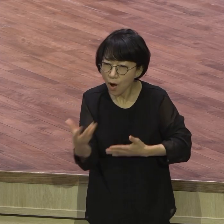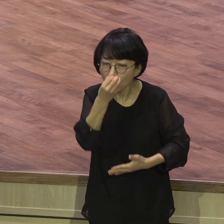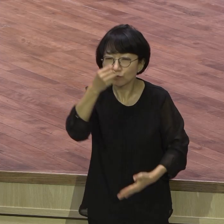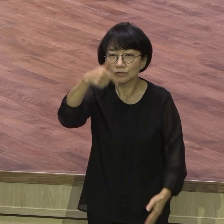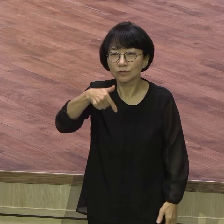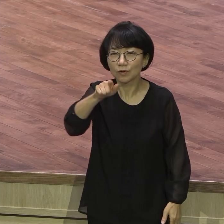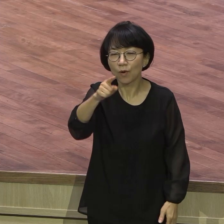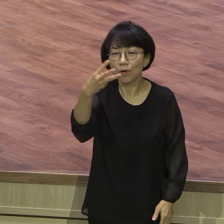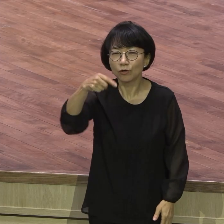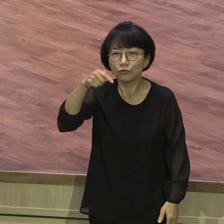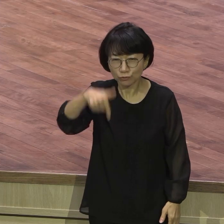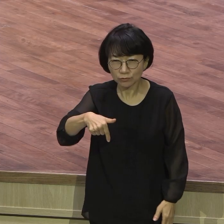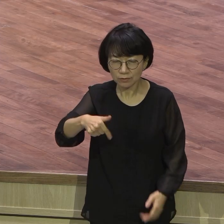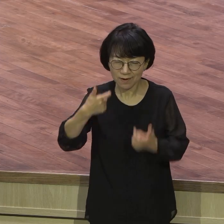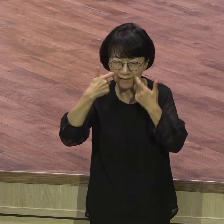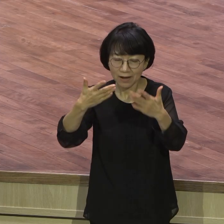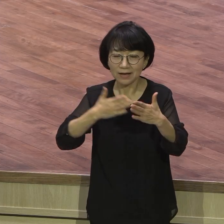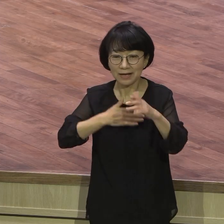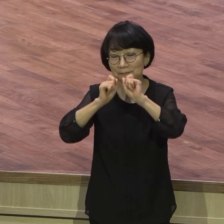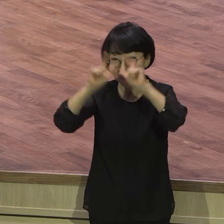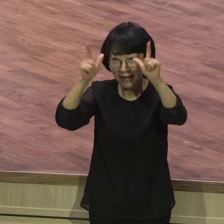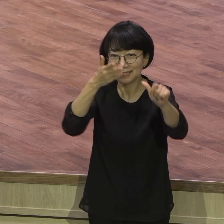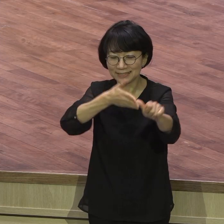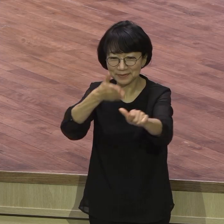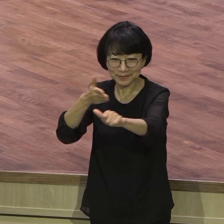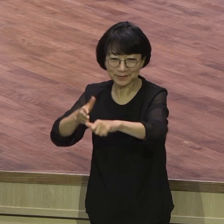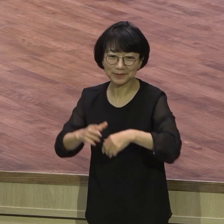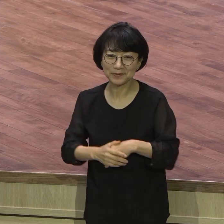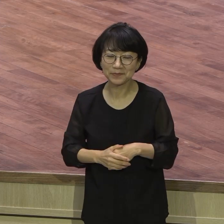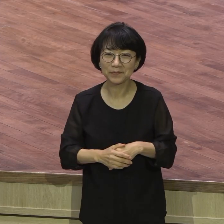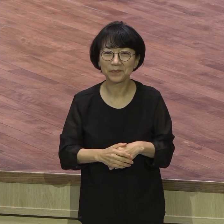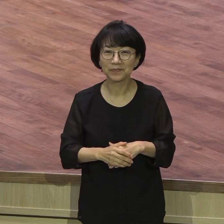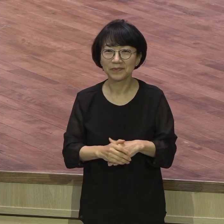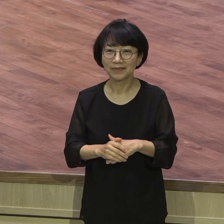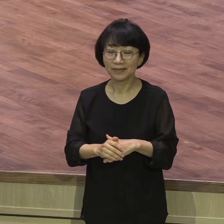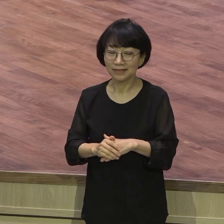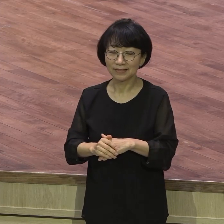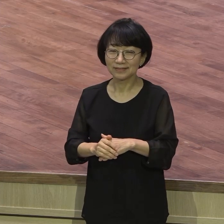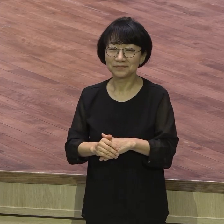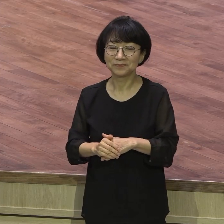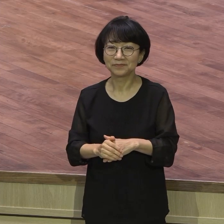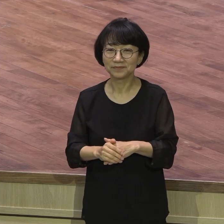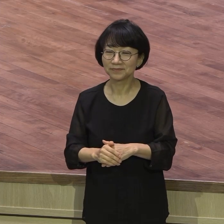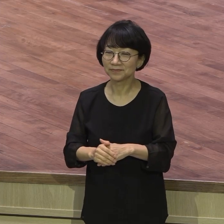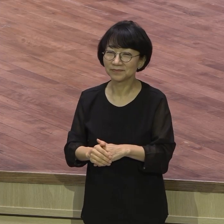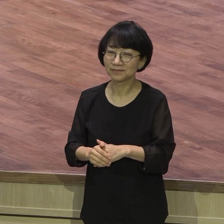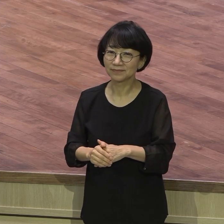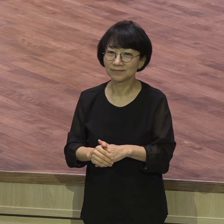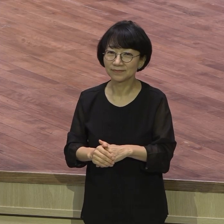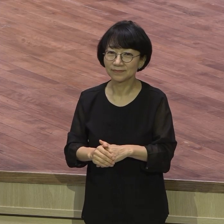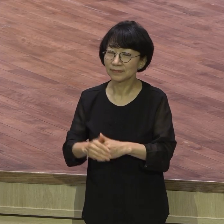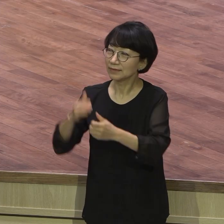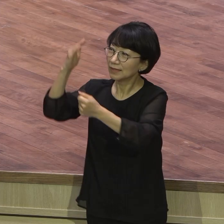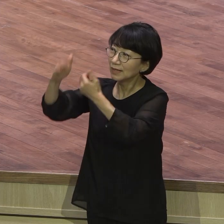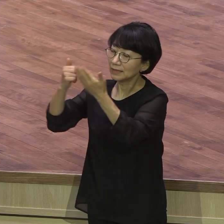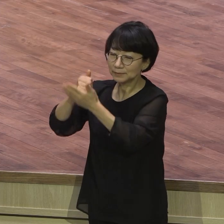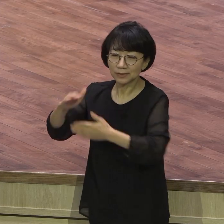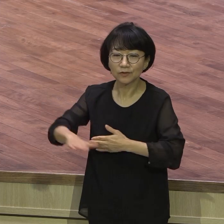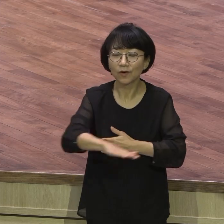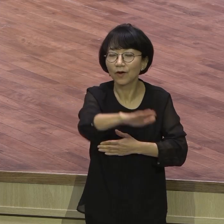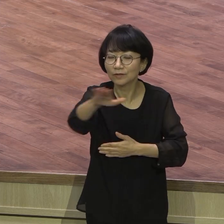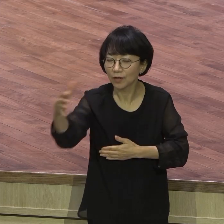이걸 여러분 발견을 하시기 바랍니다. 하나님께서 거룩하라고 하셨으니까 우리가 거룩하게